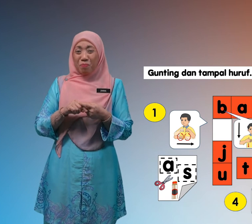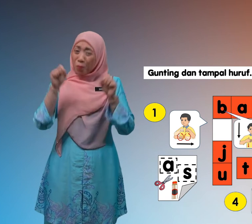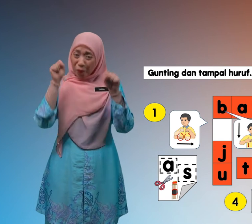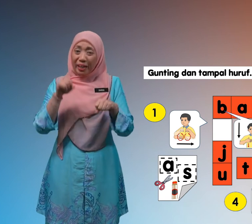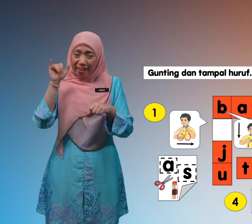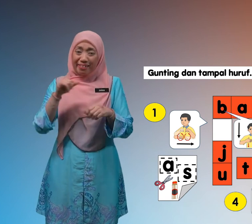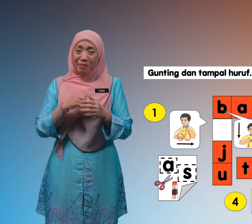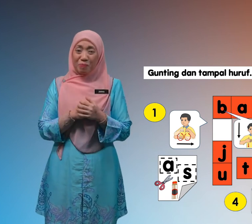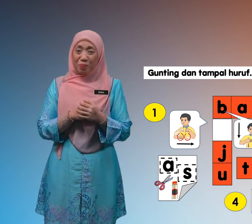Boleh ya?